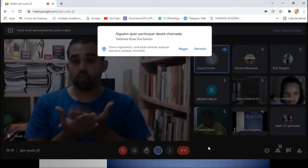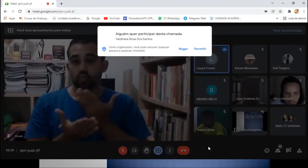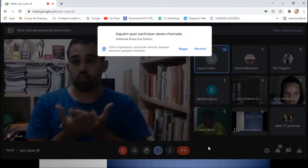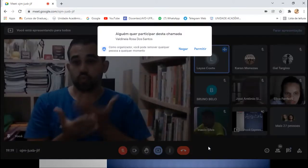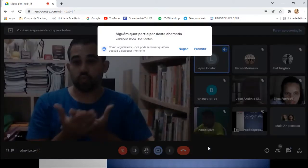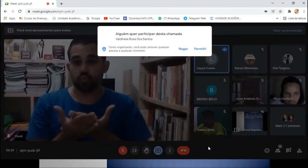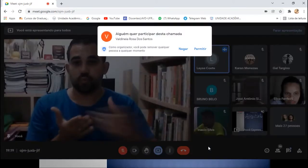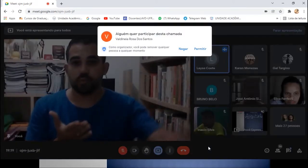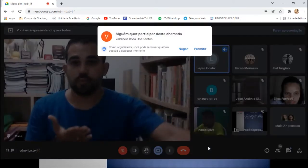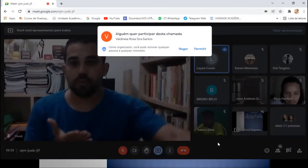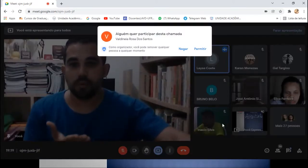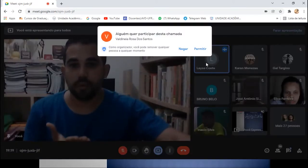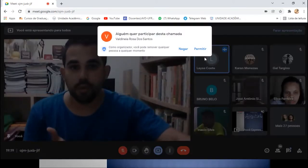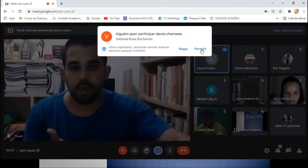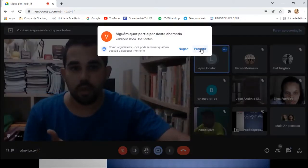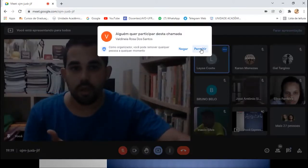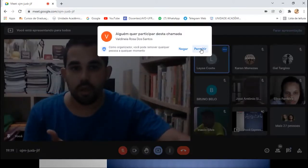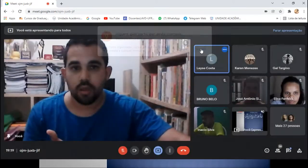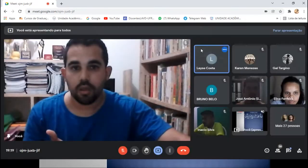uma ciência que estuda.